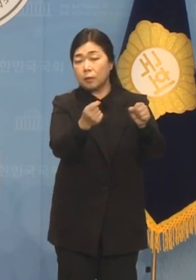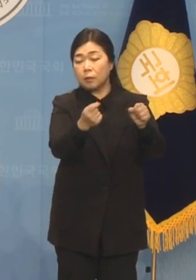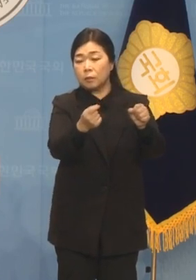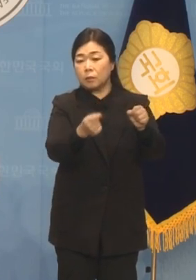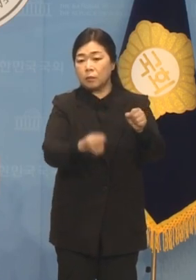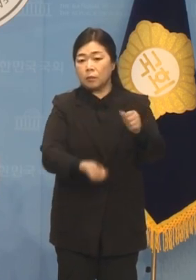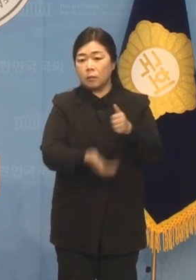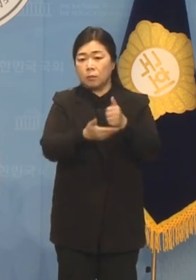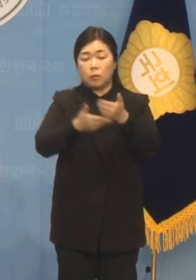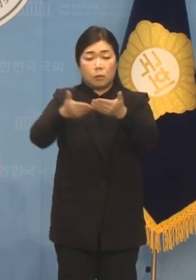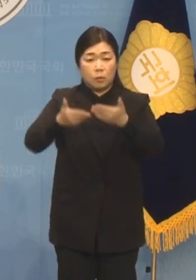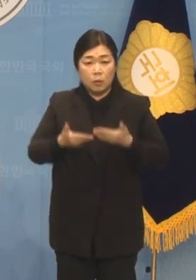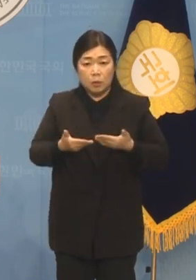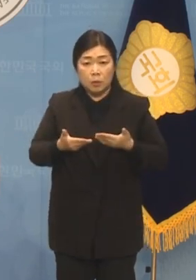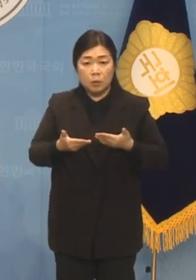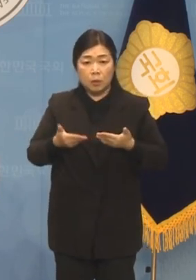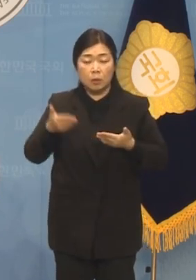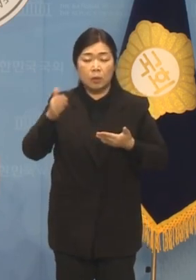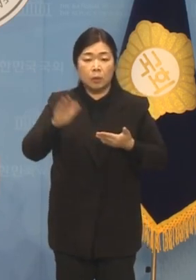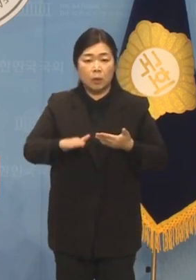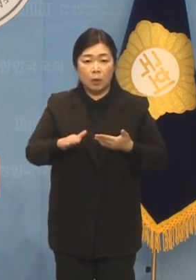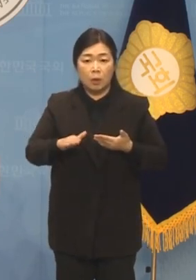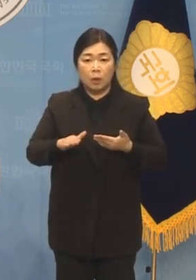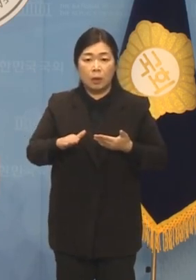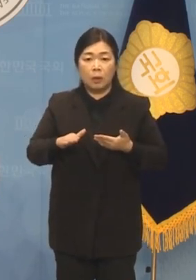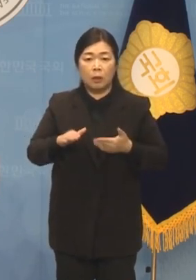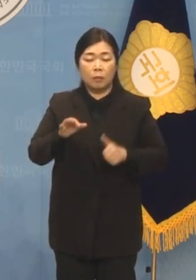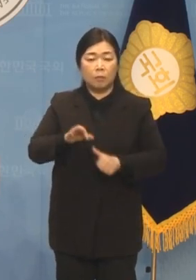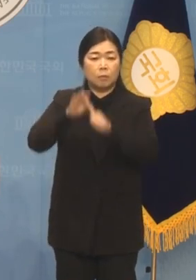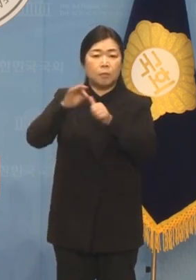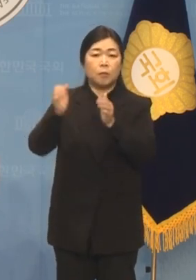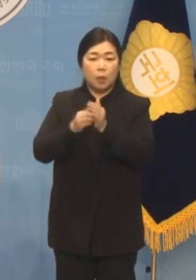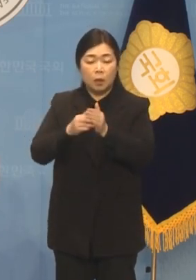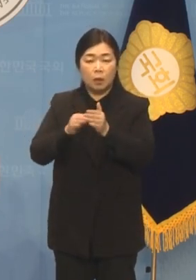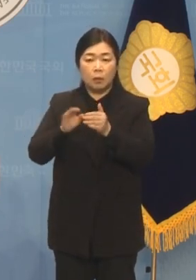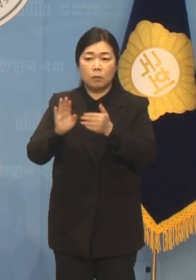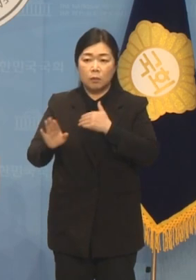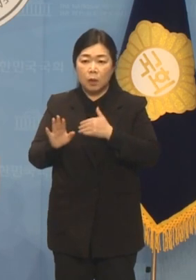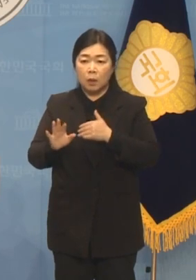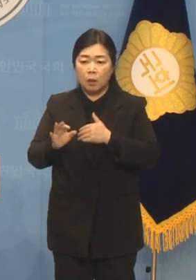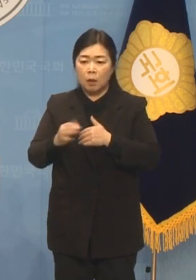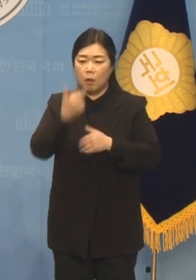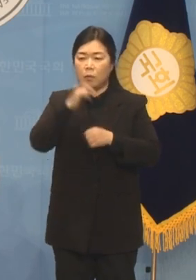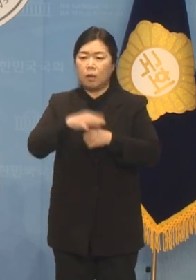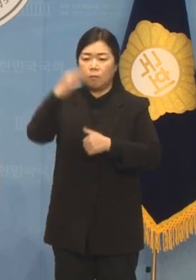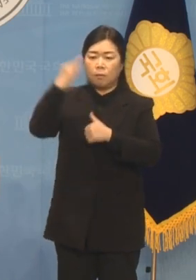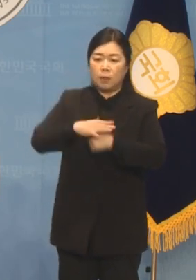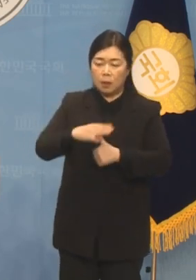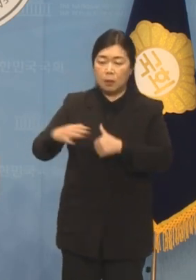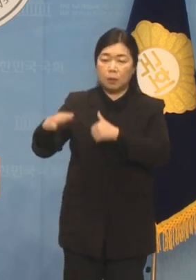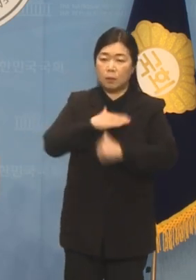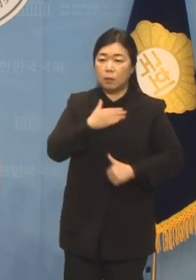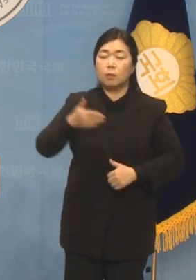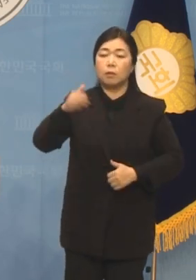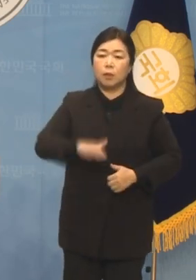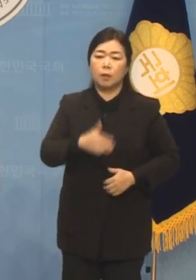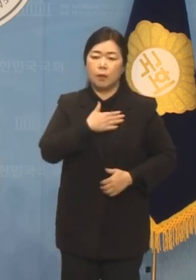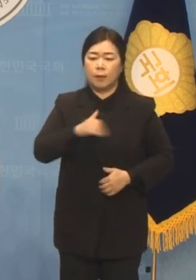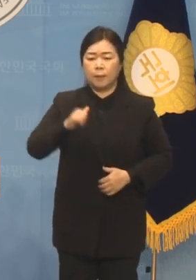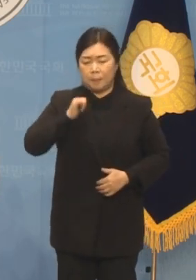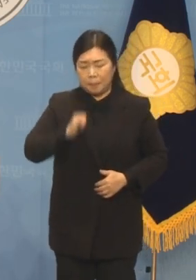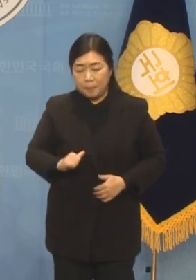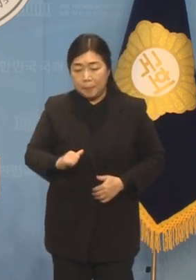공천받았다가 누명 서고 심야에 공천을 박탈당했지만 민주당을 버리지 않고 백의종군한